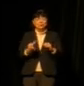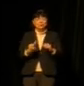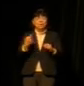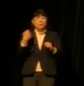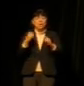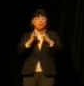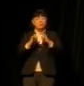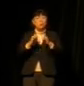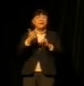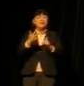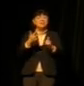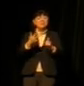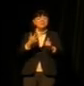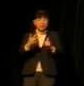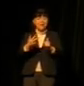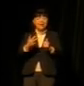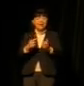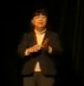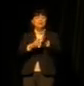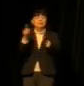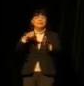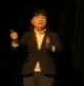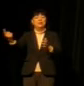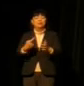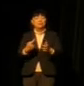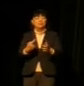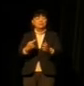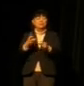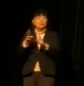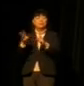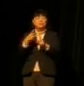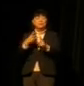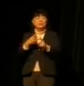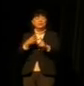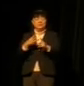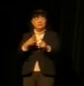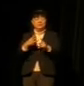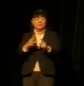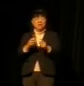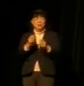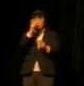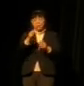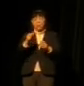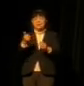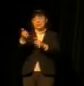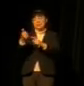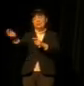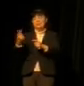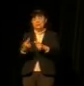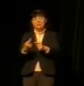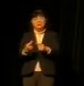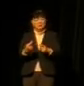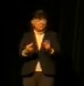です。ちなみに相馬市にはね、杉良太郎夫妻なんかもいらしたんですね。ところが原町区には来ません。でも、その気持ちも分かるもんね。